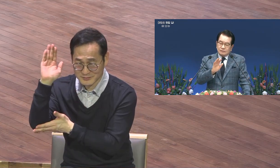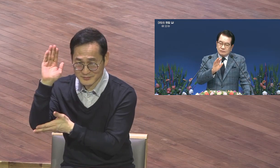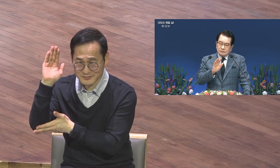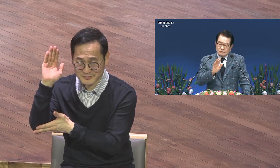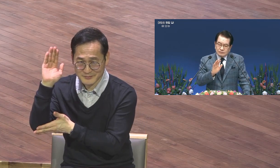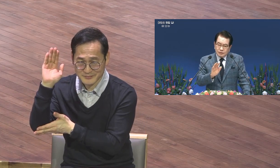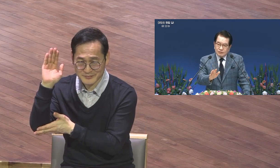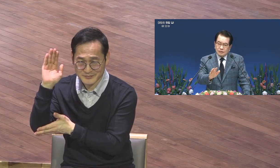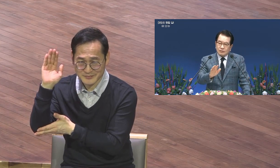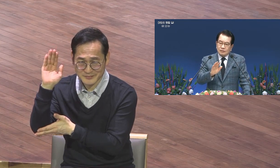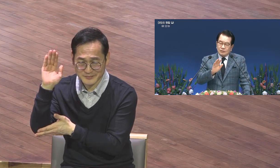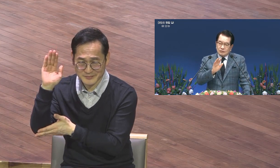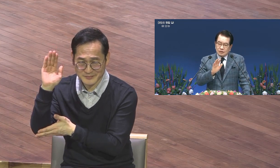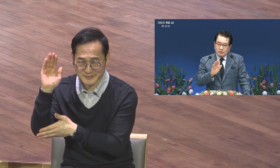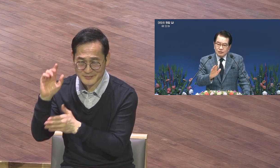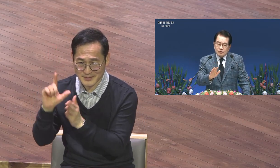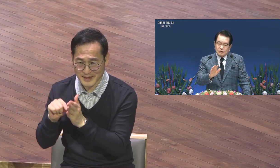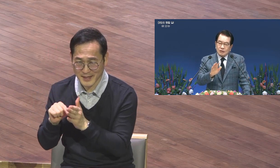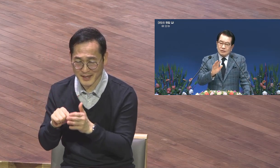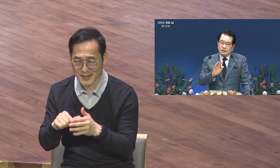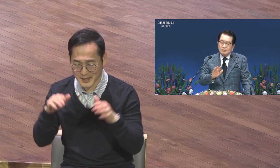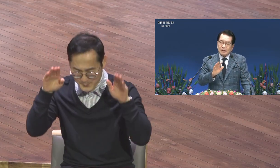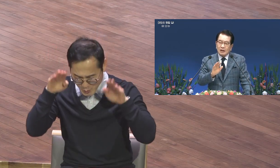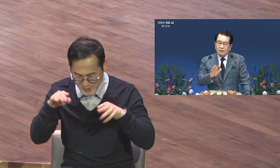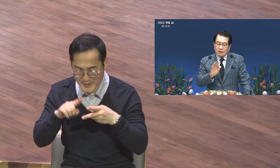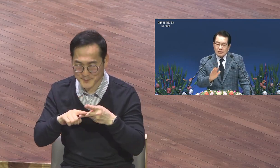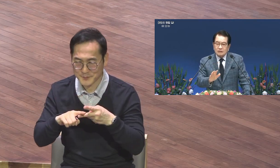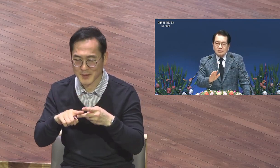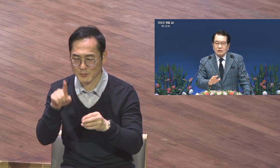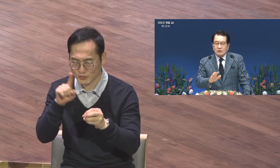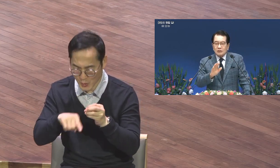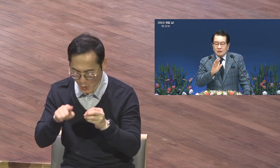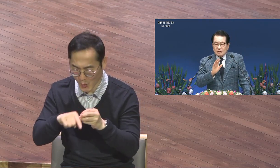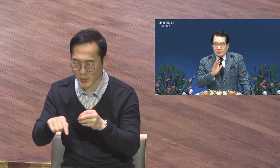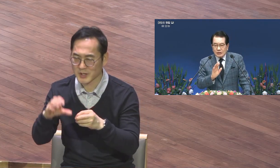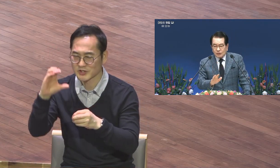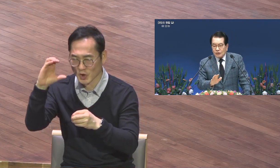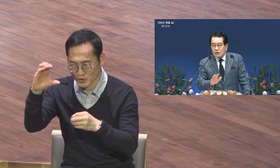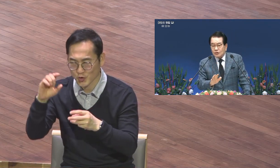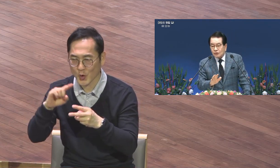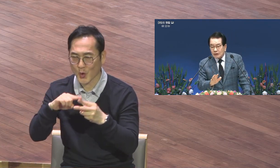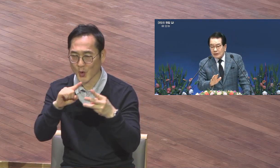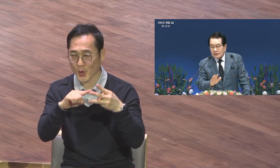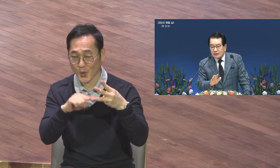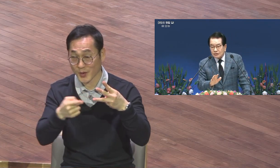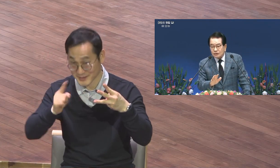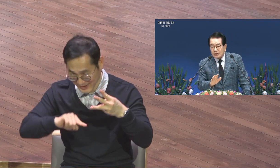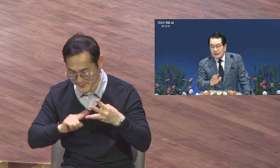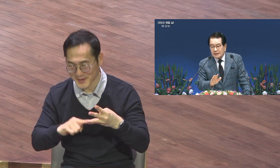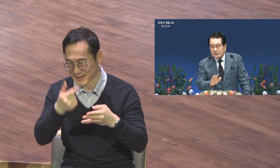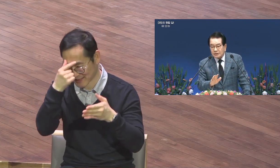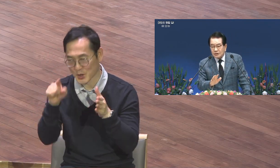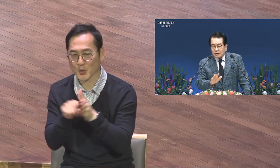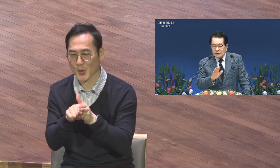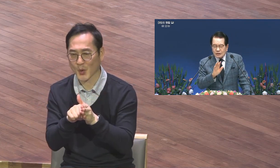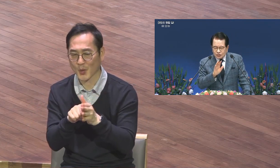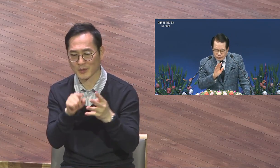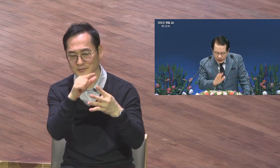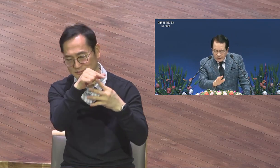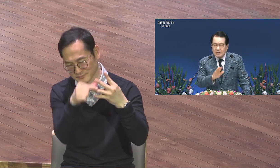무슬림, 불교, 천주교를 설명하고 나서 이 기독교를 이야기, 예수를 이야기해야